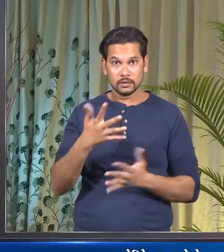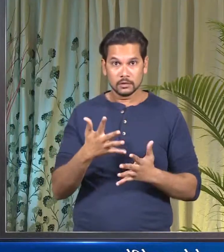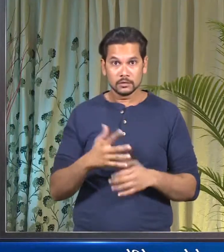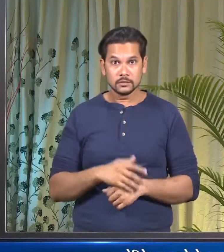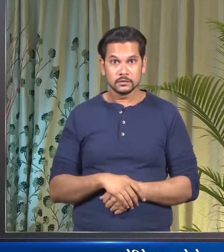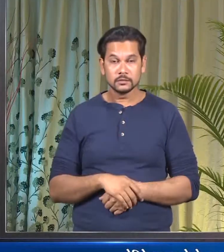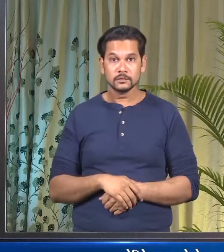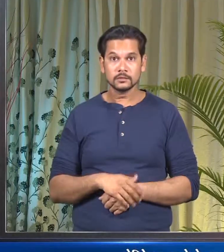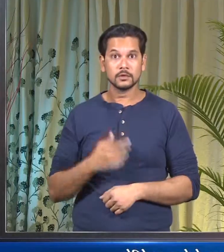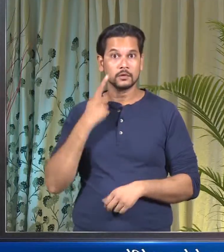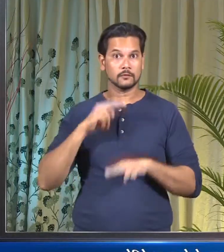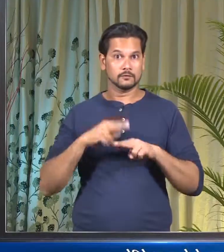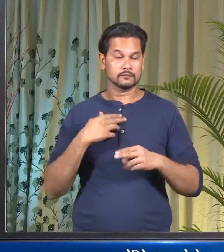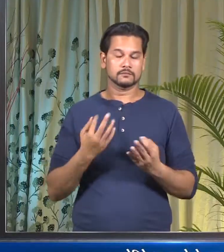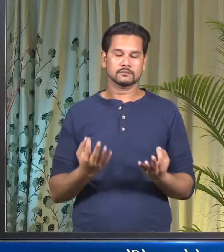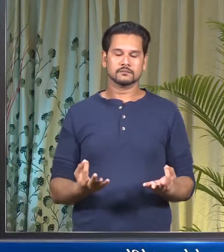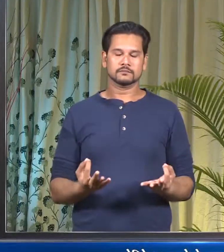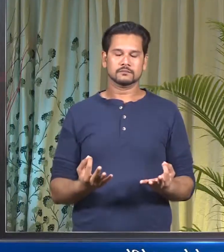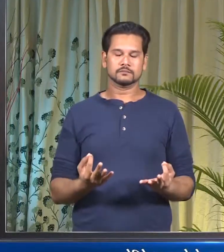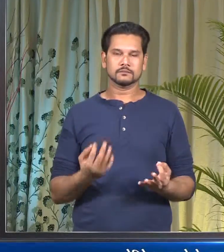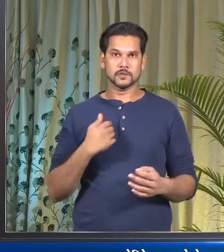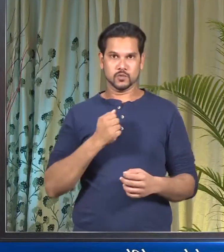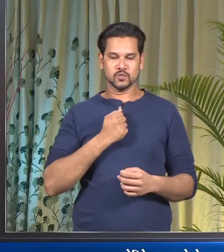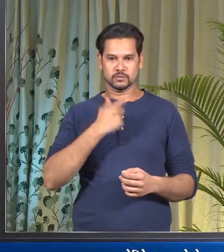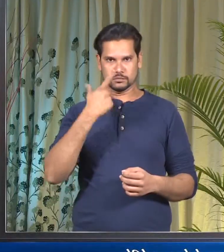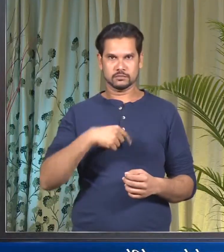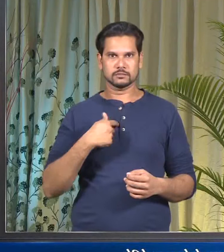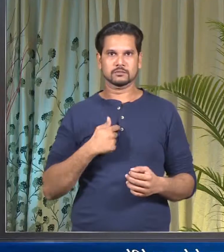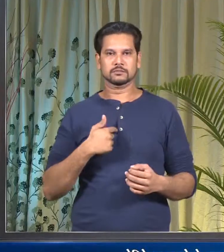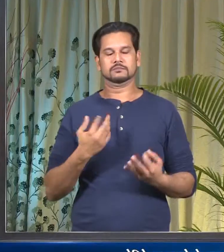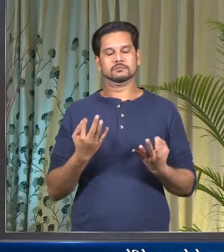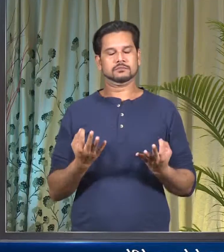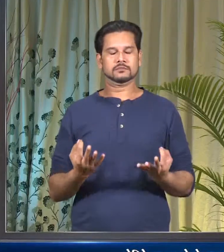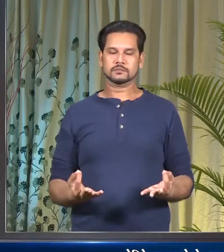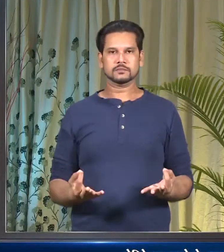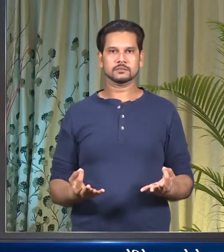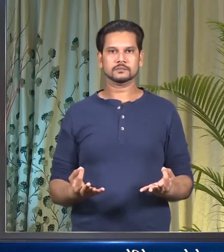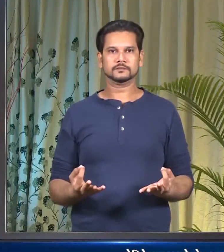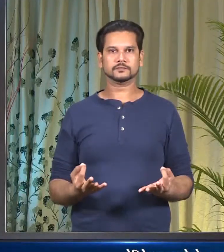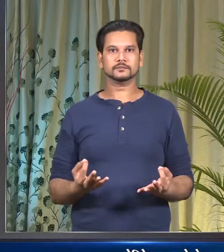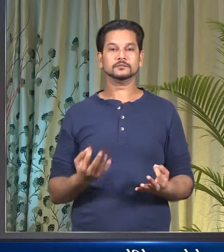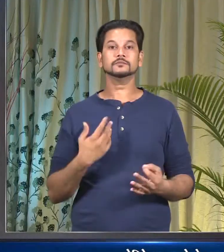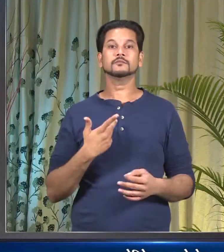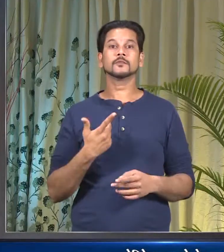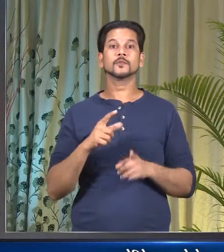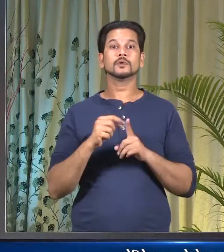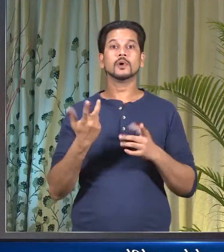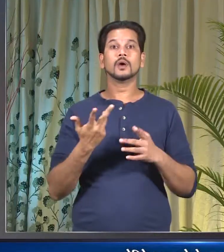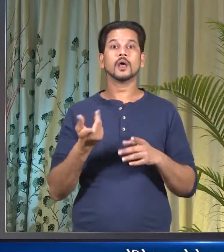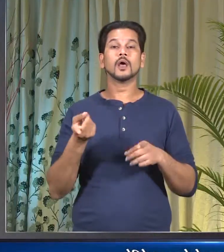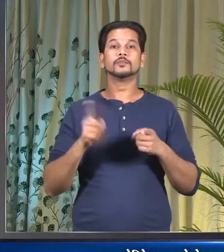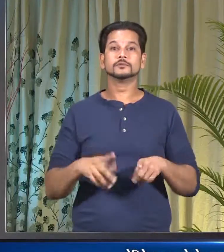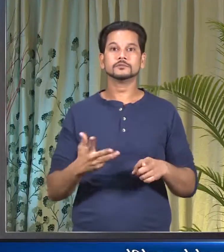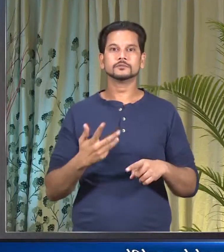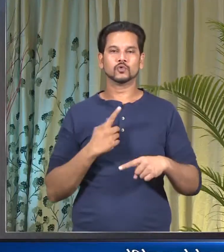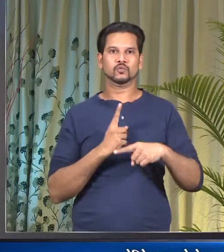meditation करने से हम जब meditation करते हैं तो उससे हमारी positive उर्जा